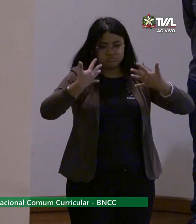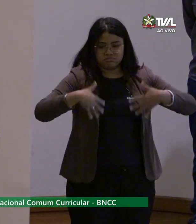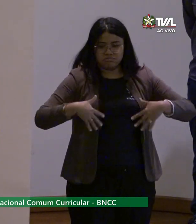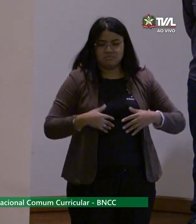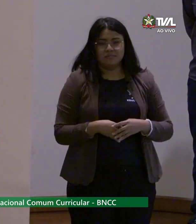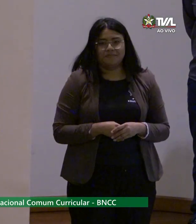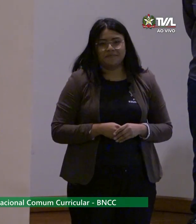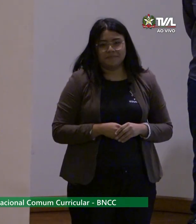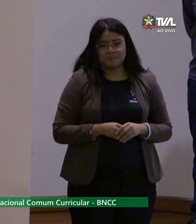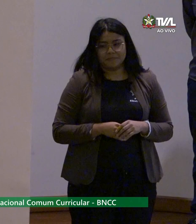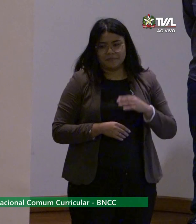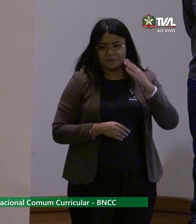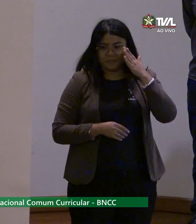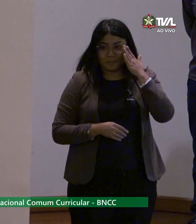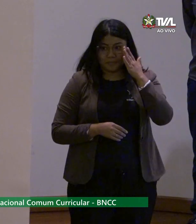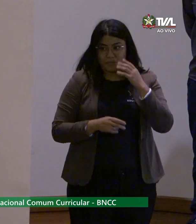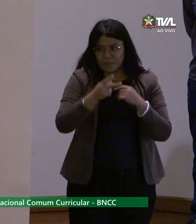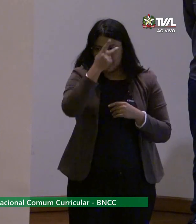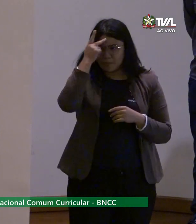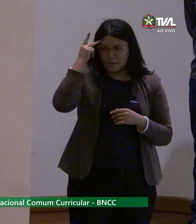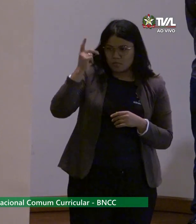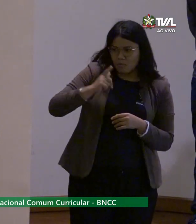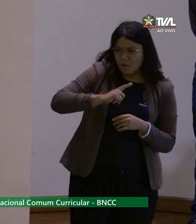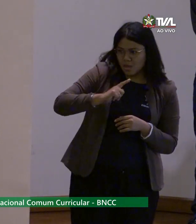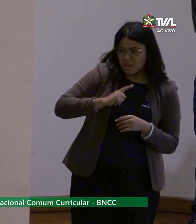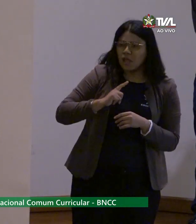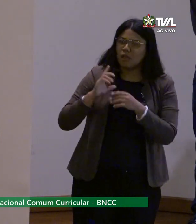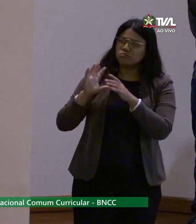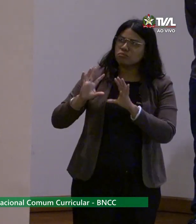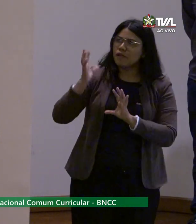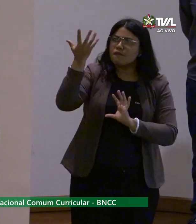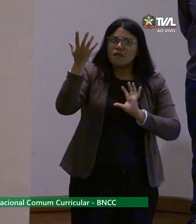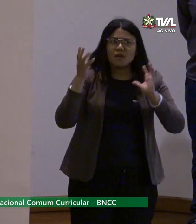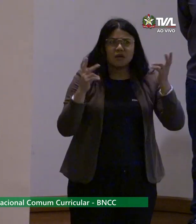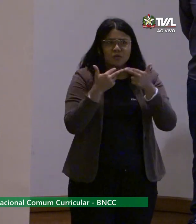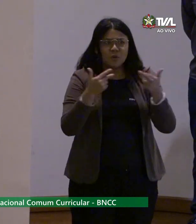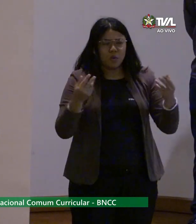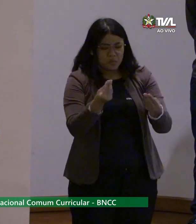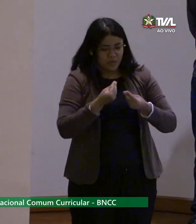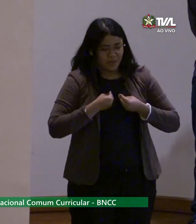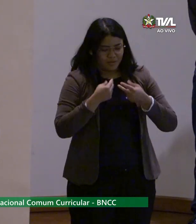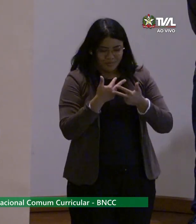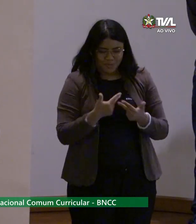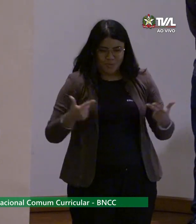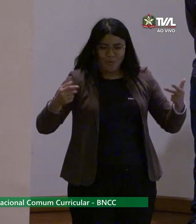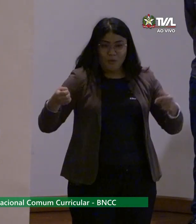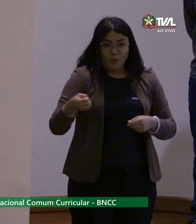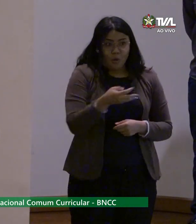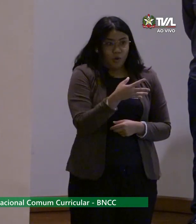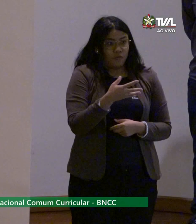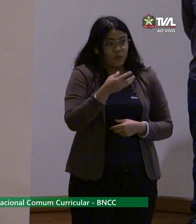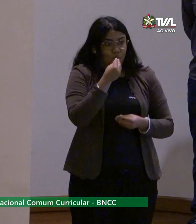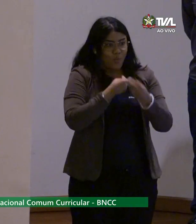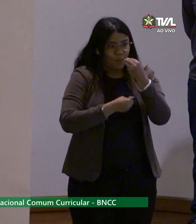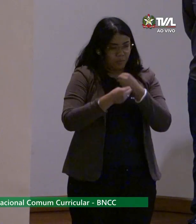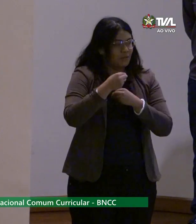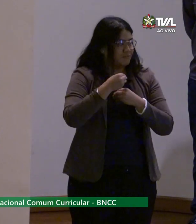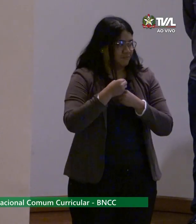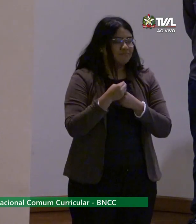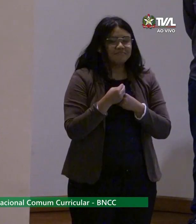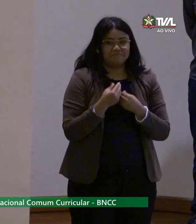e para aquele que nada têm desprovido de elementos receber algo novo pode ser de alento